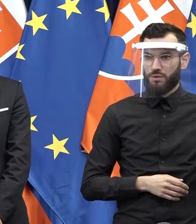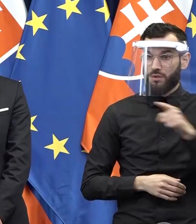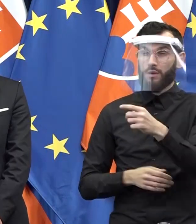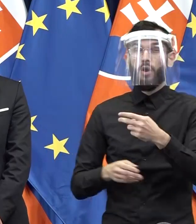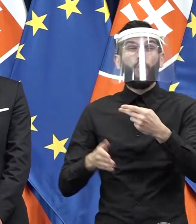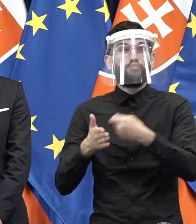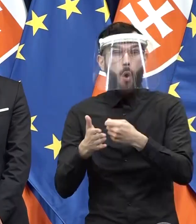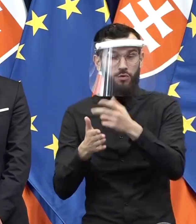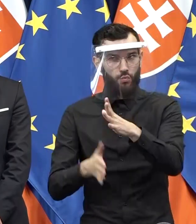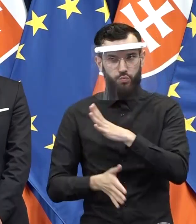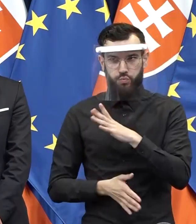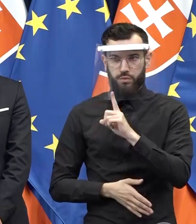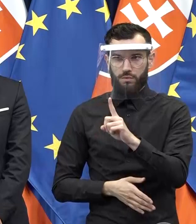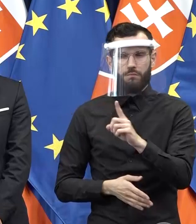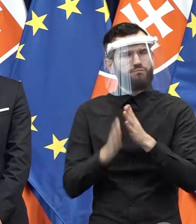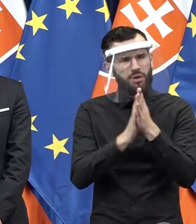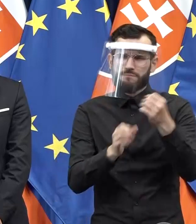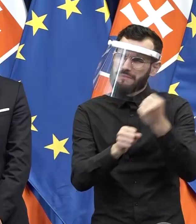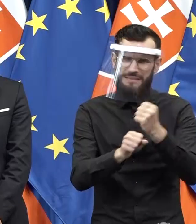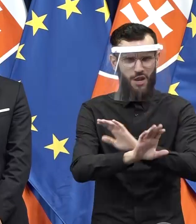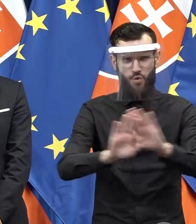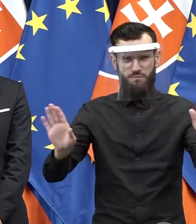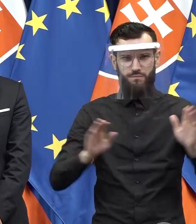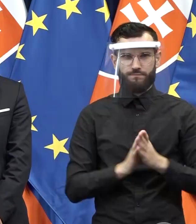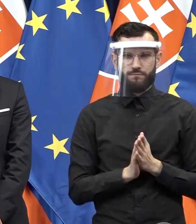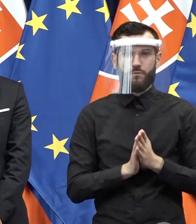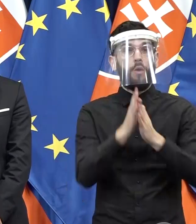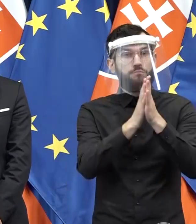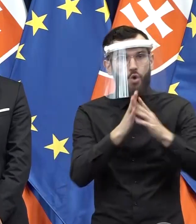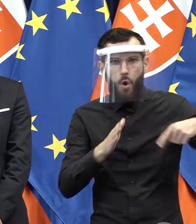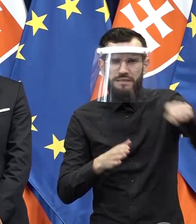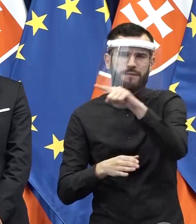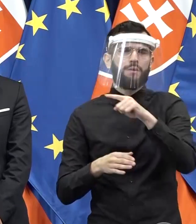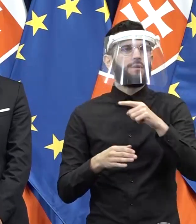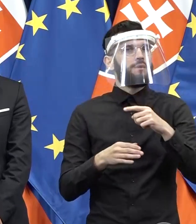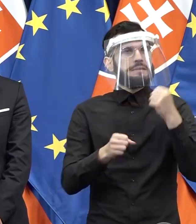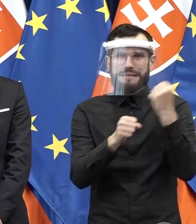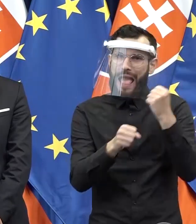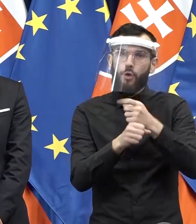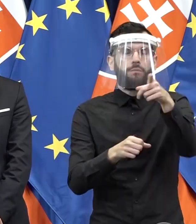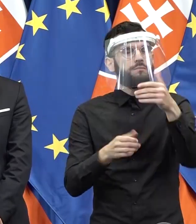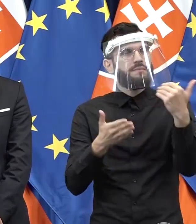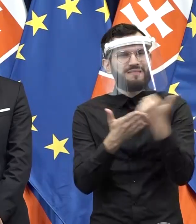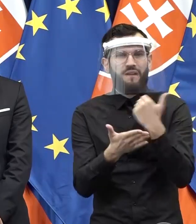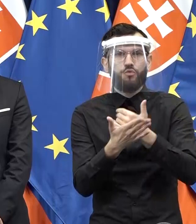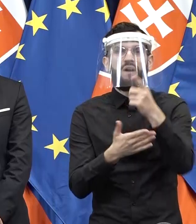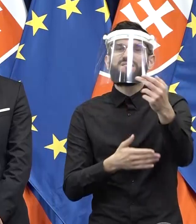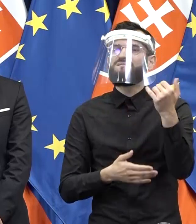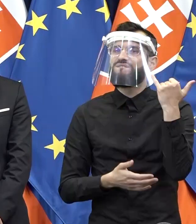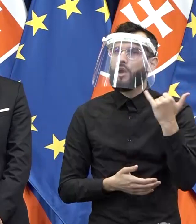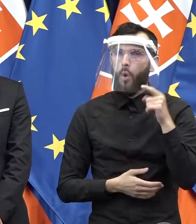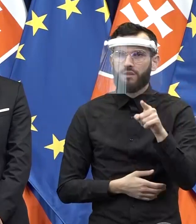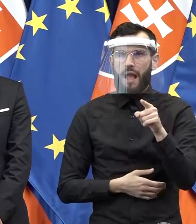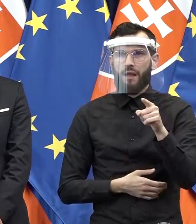zdraví, prosím vás, nerobte to. Čiže dôrazne ich žiadame všetkých dôchodcov, aby nevyužívali túto výhodu.